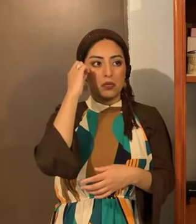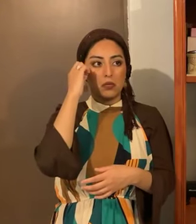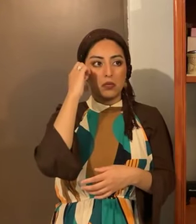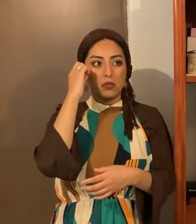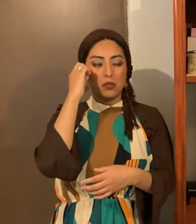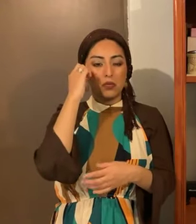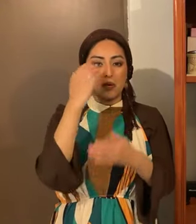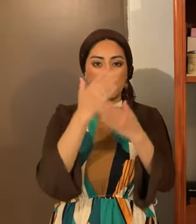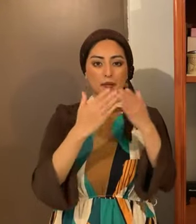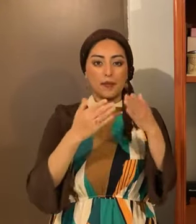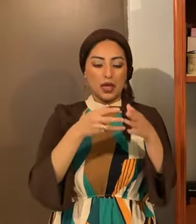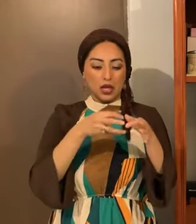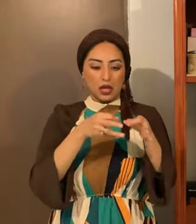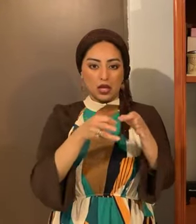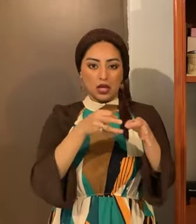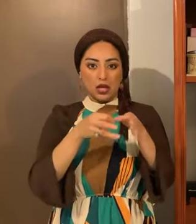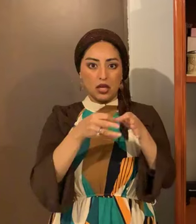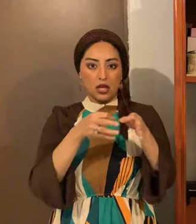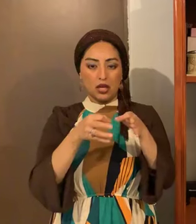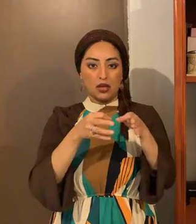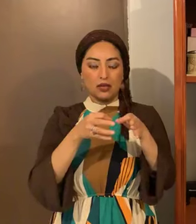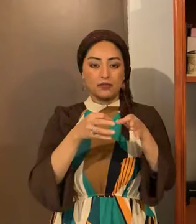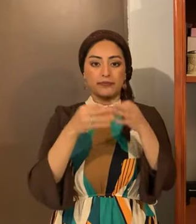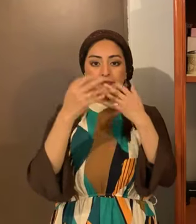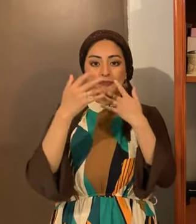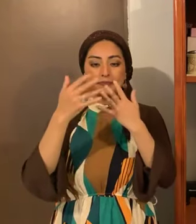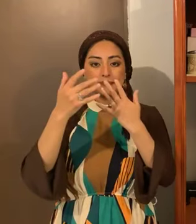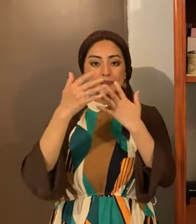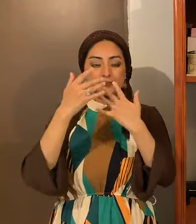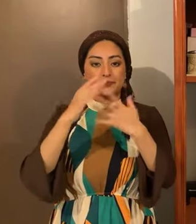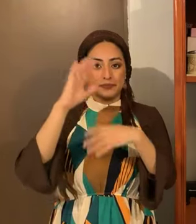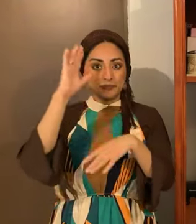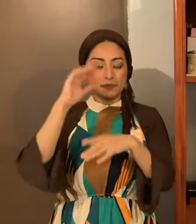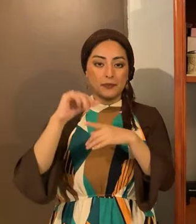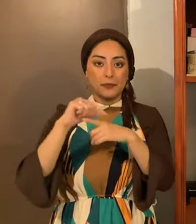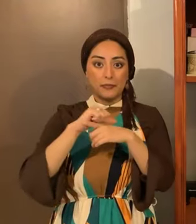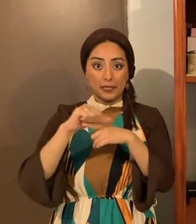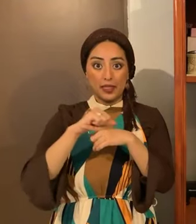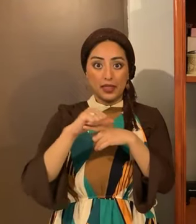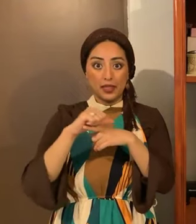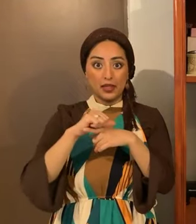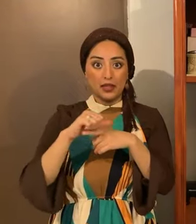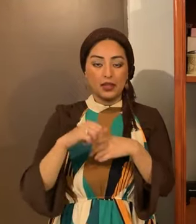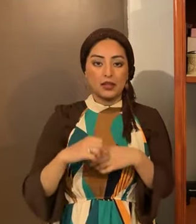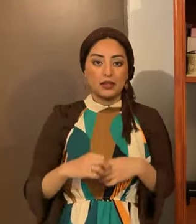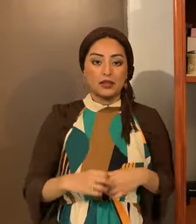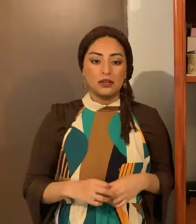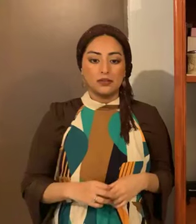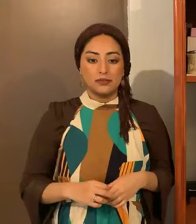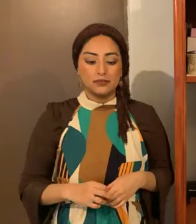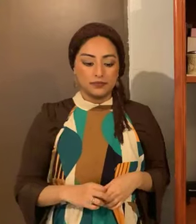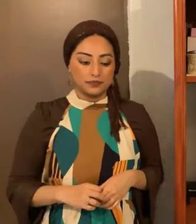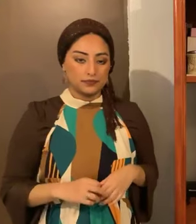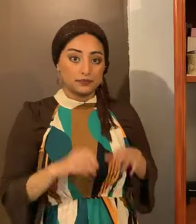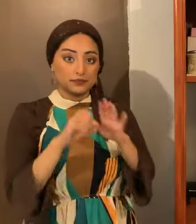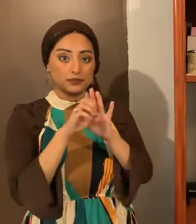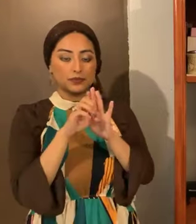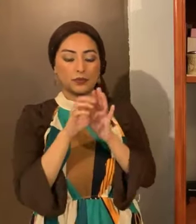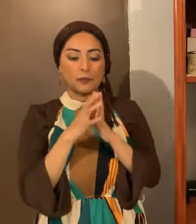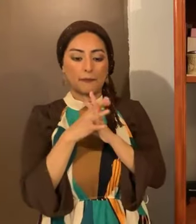eran algunas indicaciones que los músicos o los directores de la música les daban a los cantantes. Por